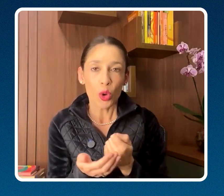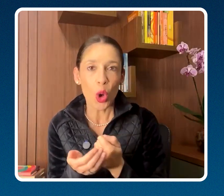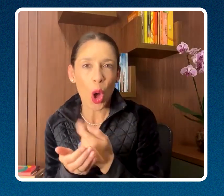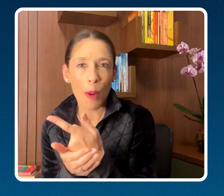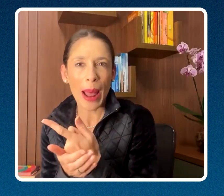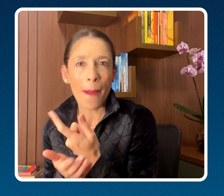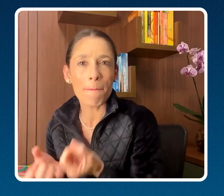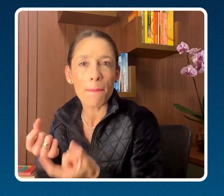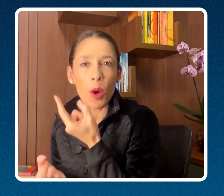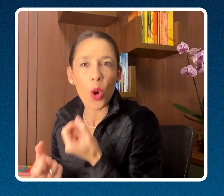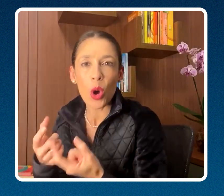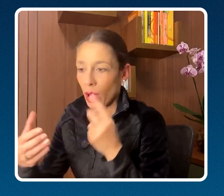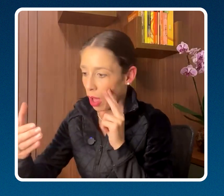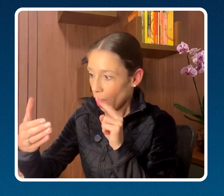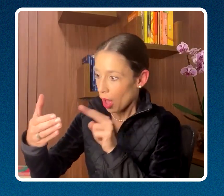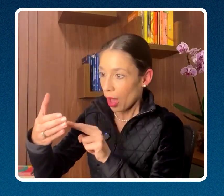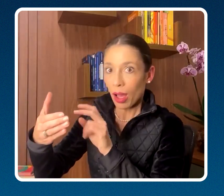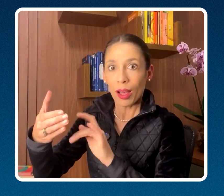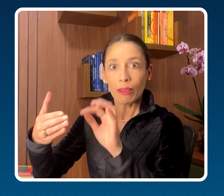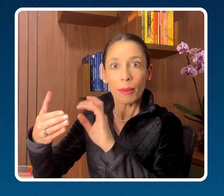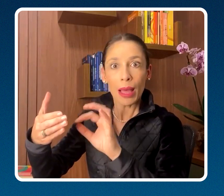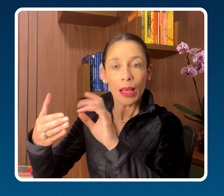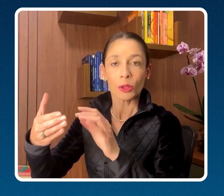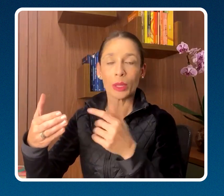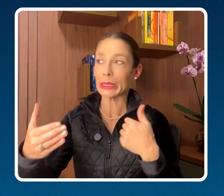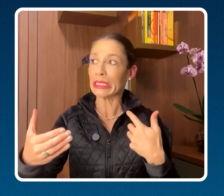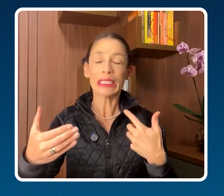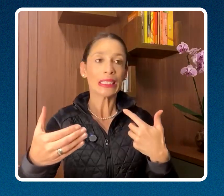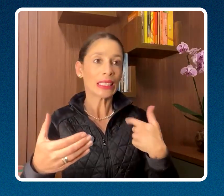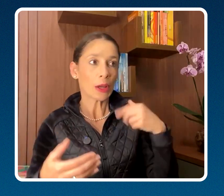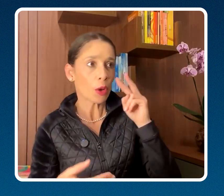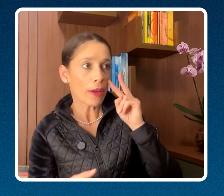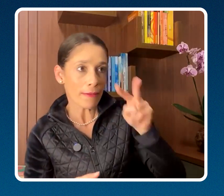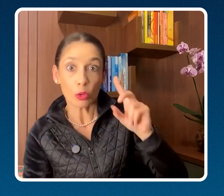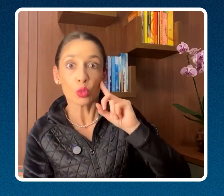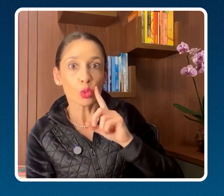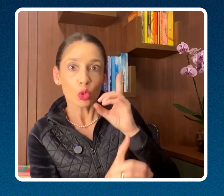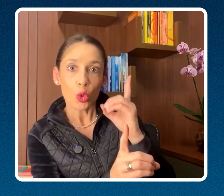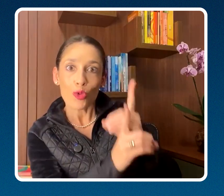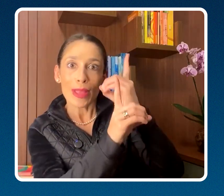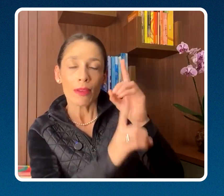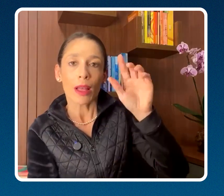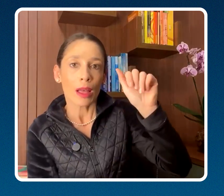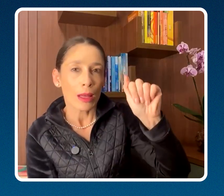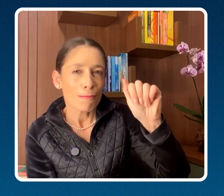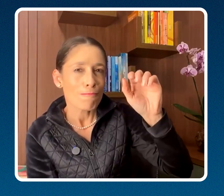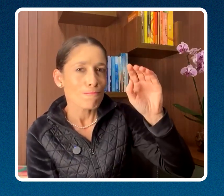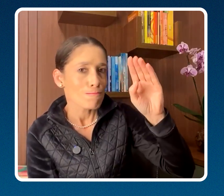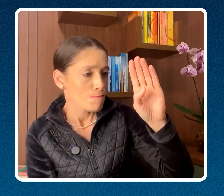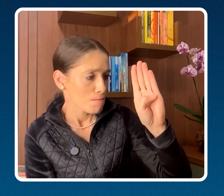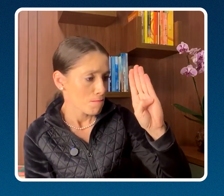uma vez ou outra que eu encontrava uma pessoa surda, eu dava aquela explicação mais letra por letra no alfabeto, mas eu não